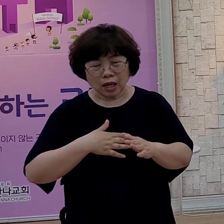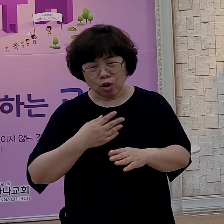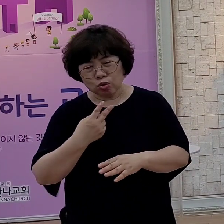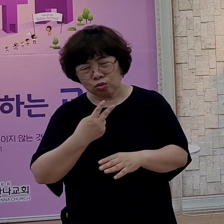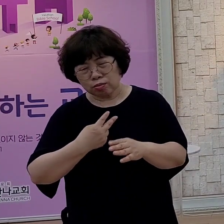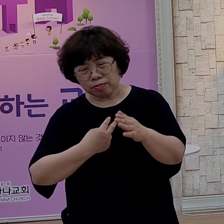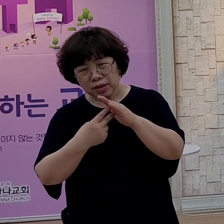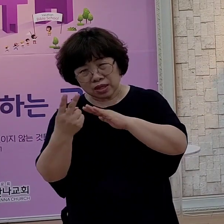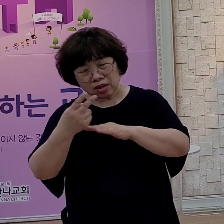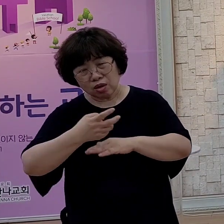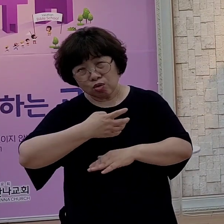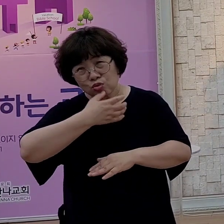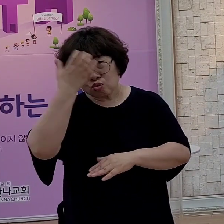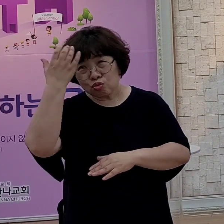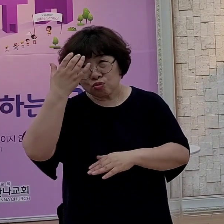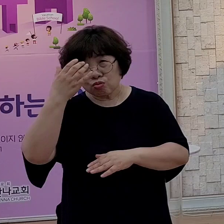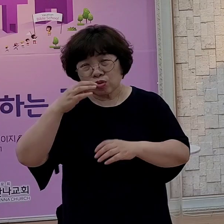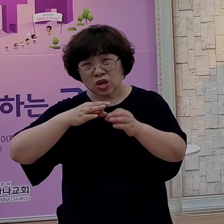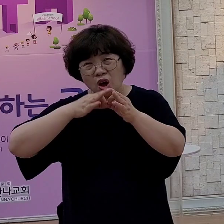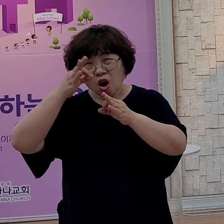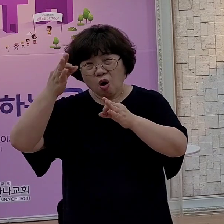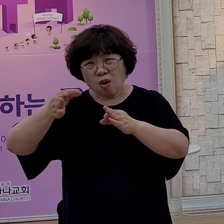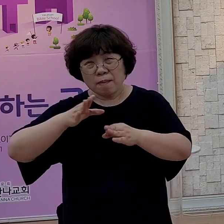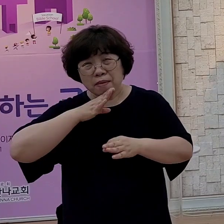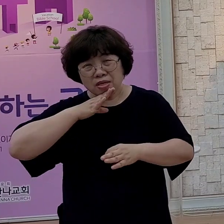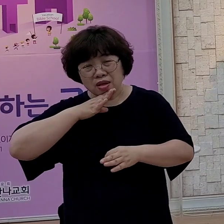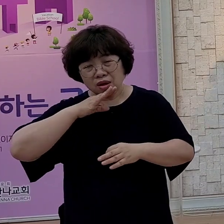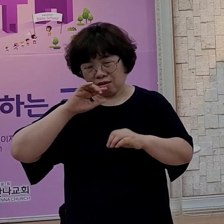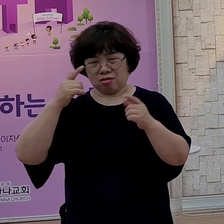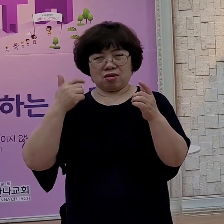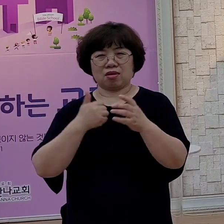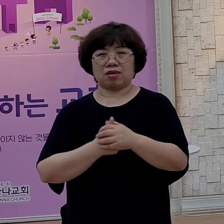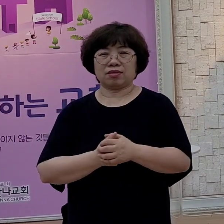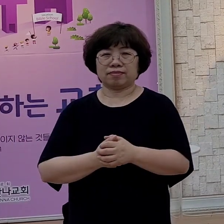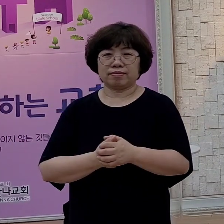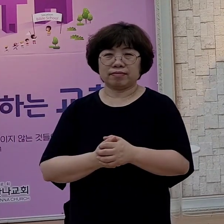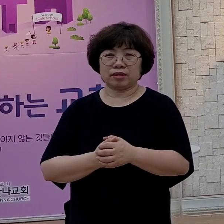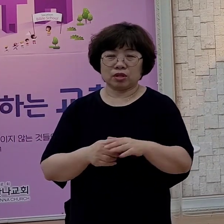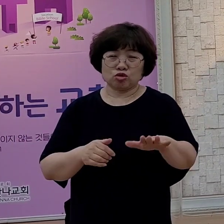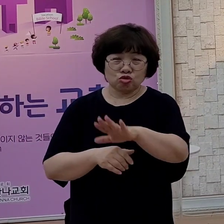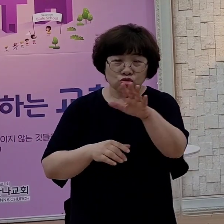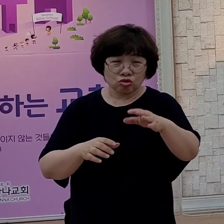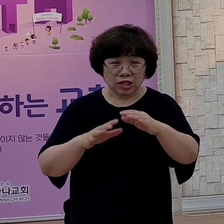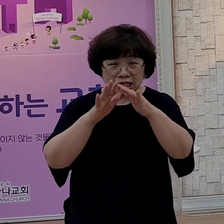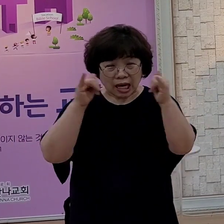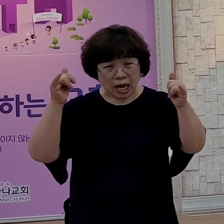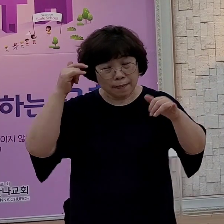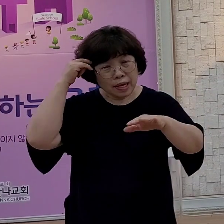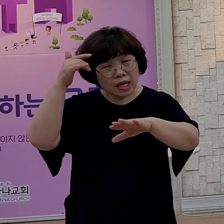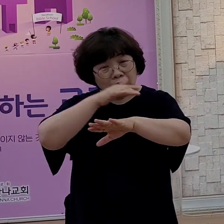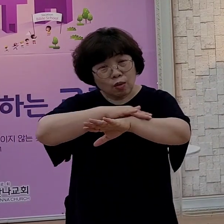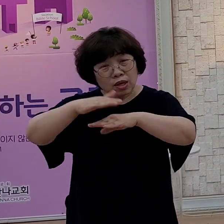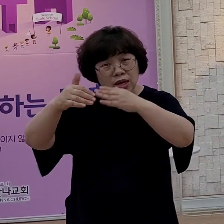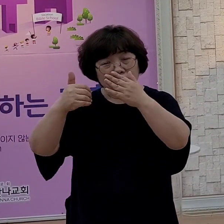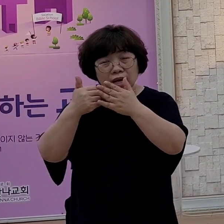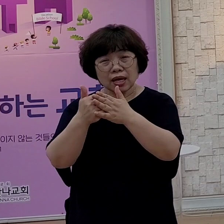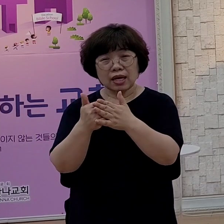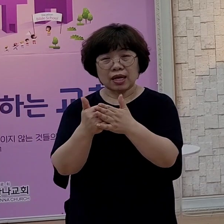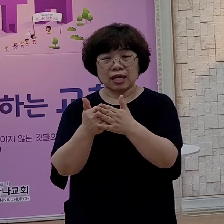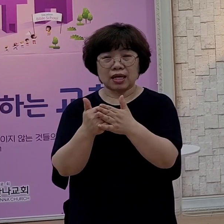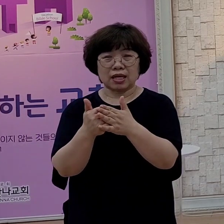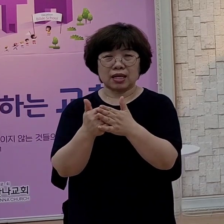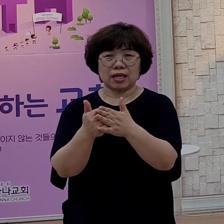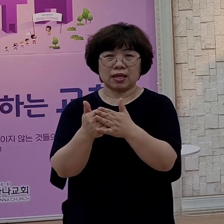목표, 그게 영원합니까? 그렇지 않습니다. 우리 사람의 계획은요, 하나님이 한번